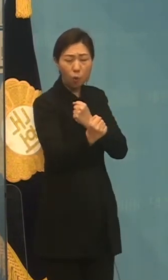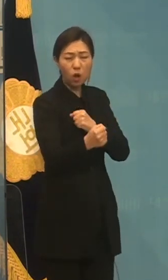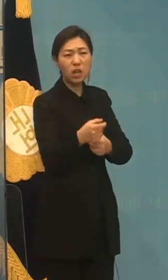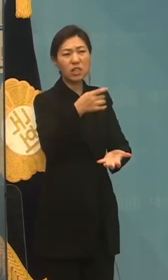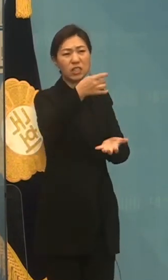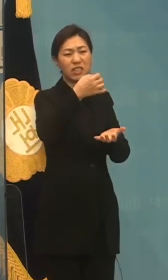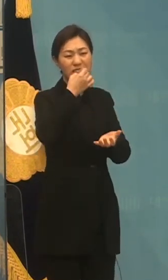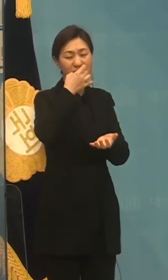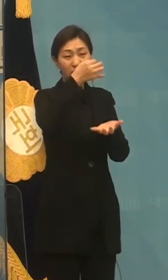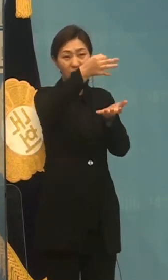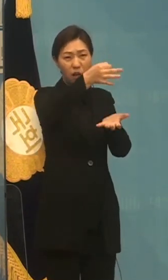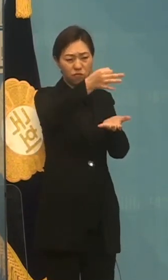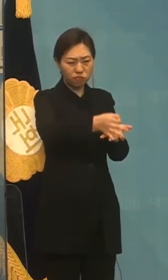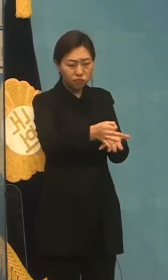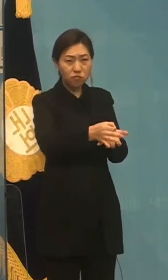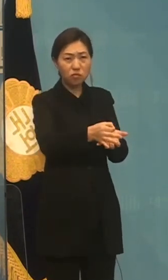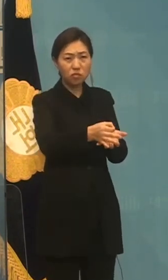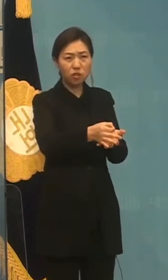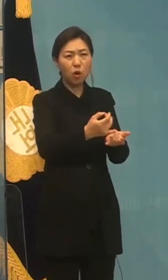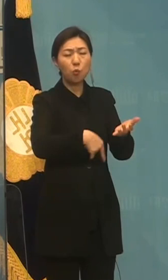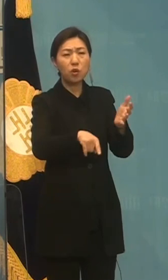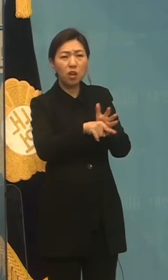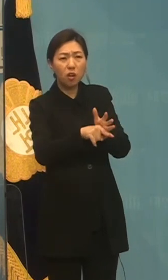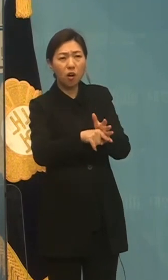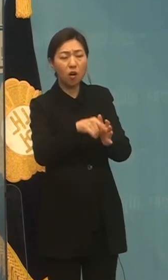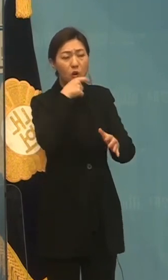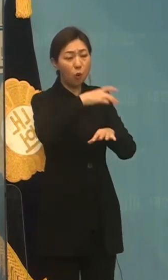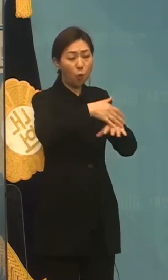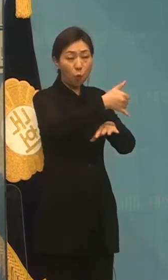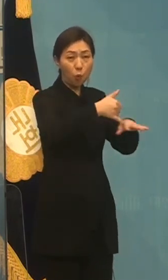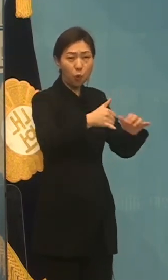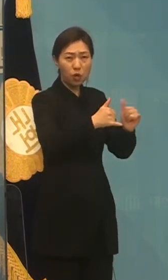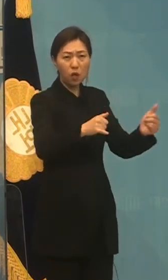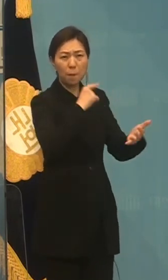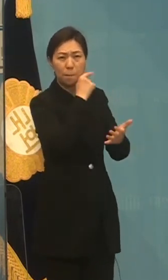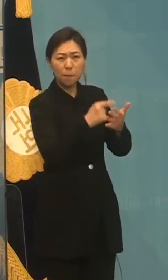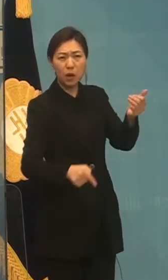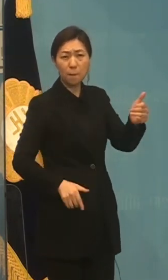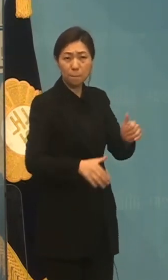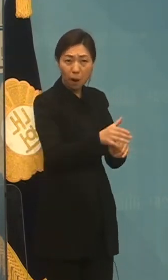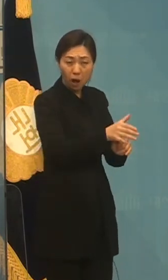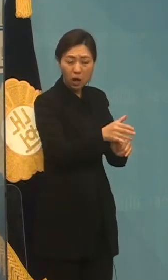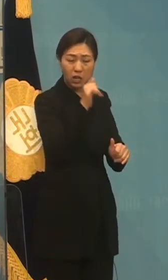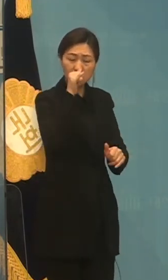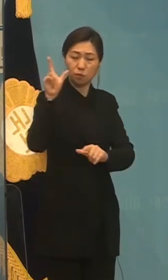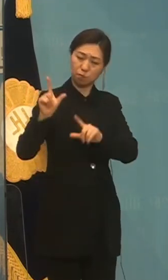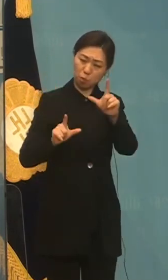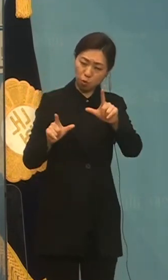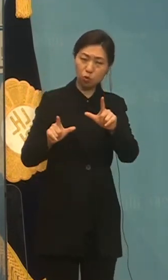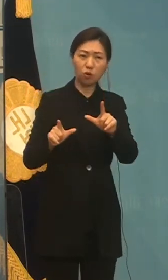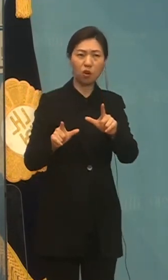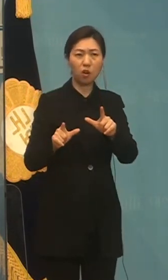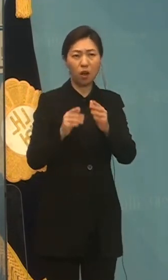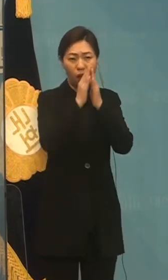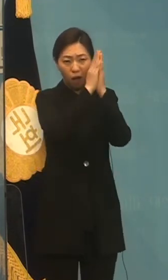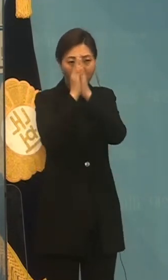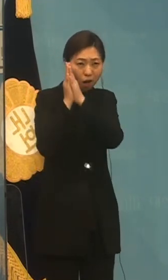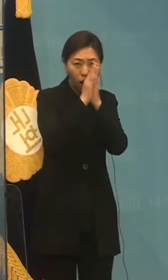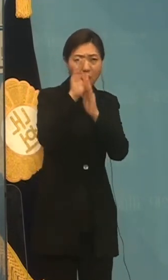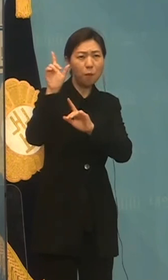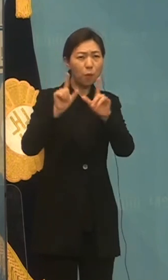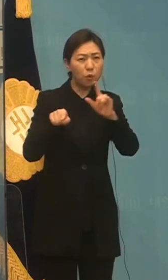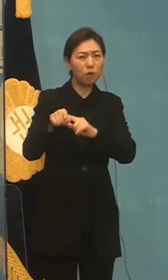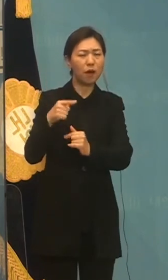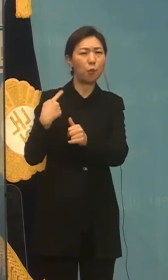위해 농민들에게 일방적으로 손해를 전가하는 이중적 태도를 규탄하지 않을 수 없다.